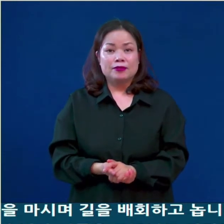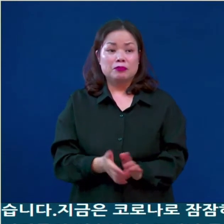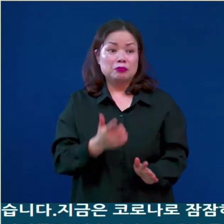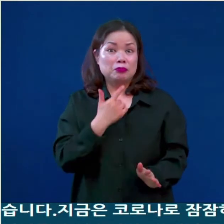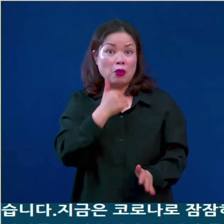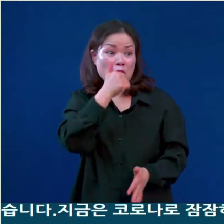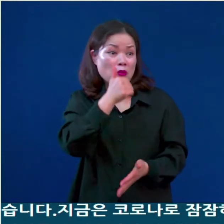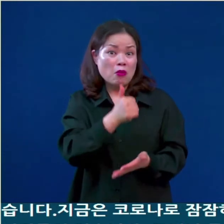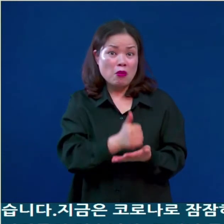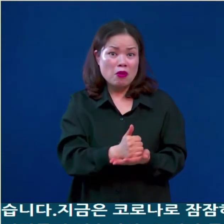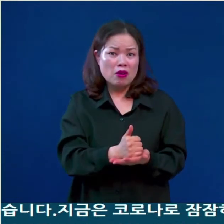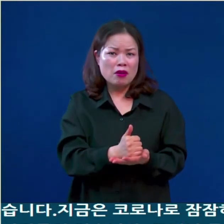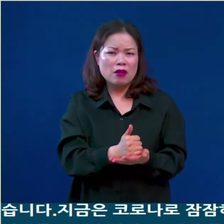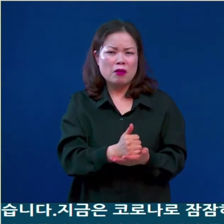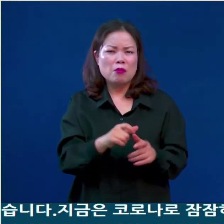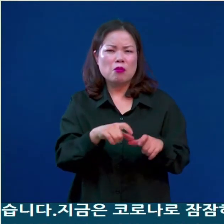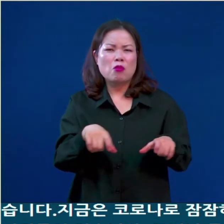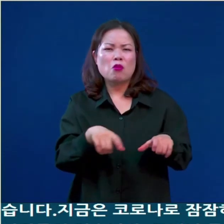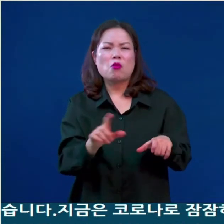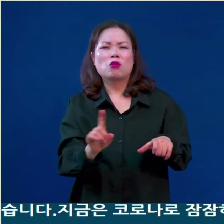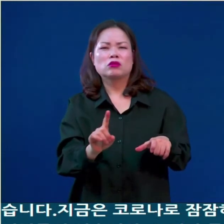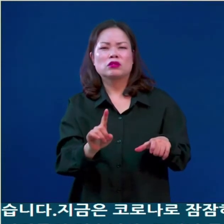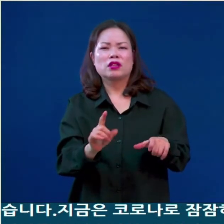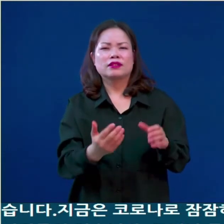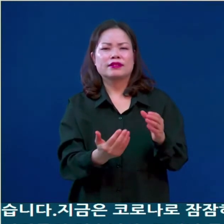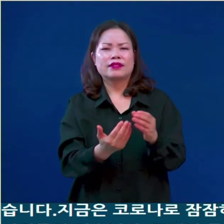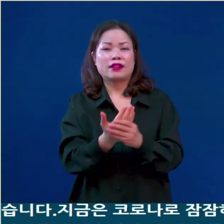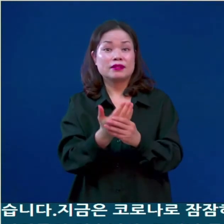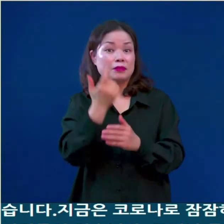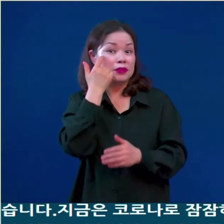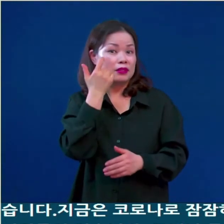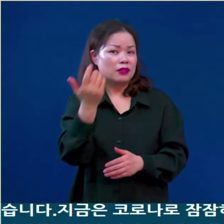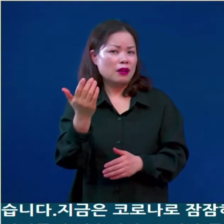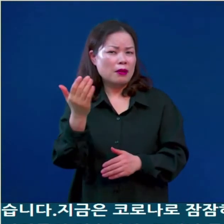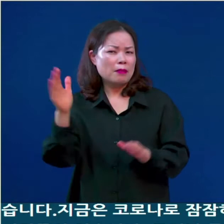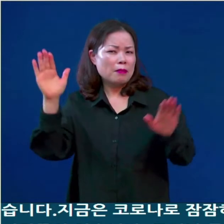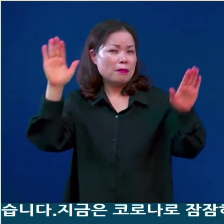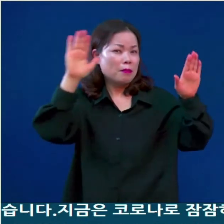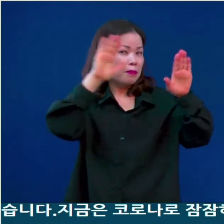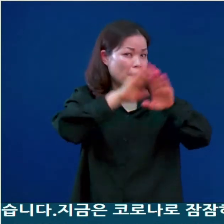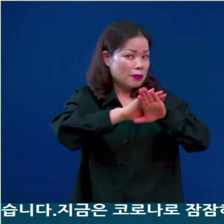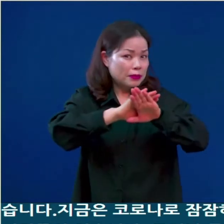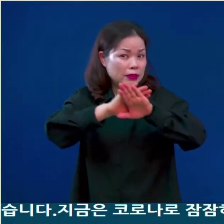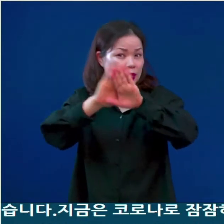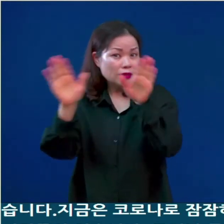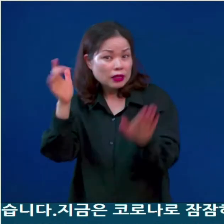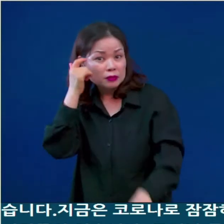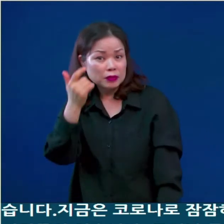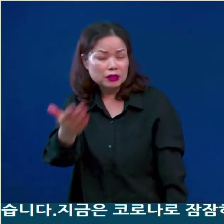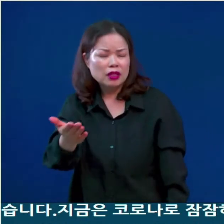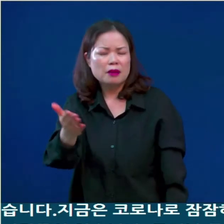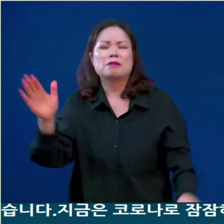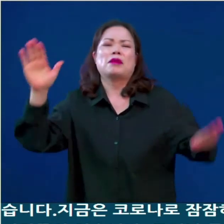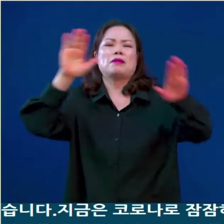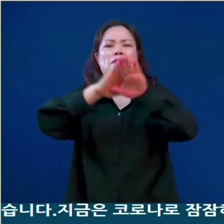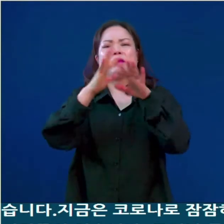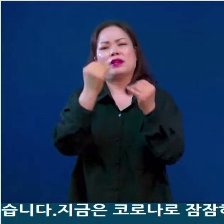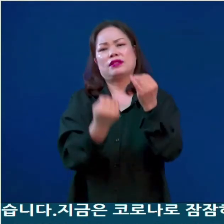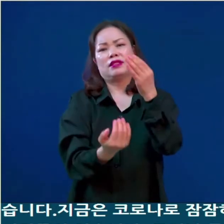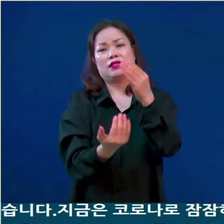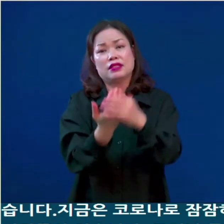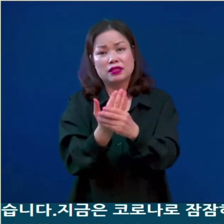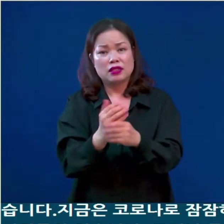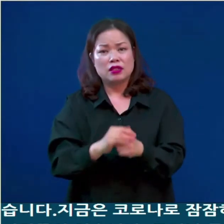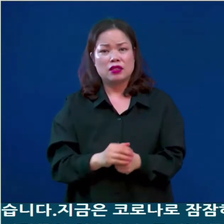범죄나 사건이 주로 언제 일어나나요? 밤입니까? 낮입니까? 밤입니다.